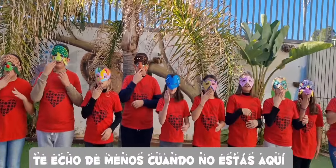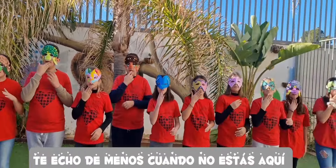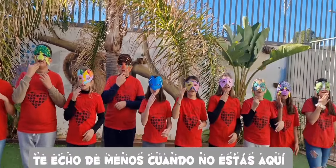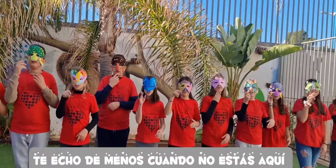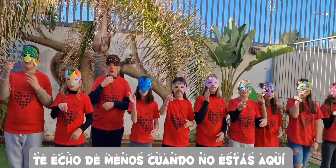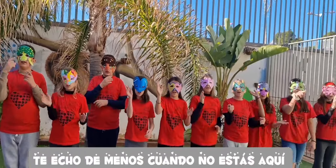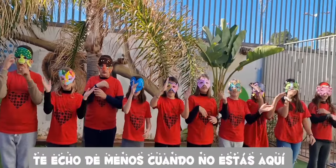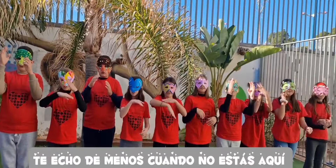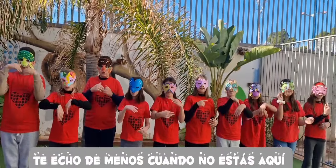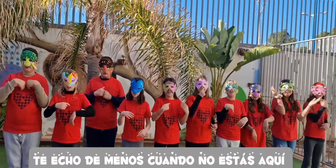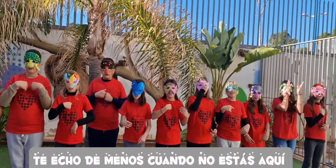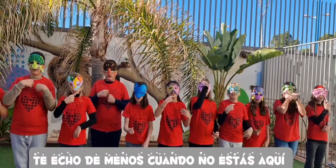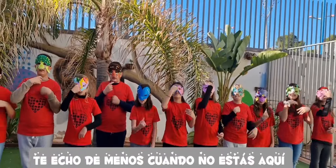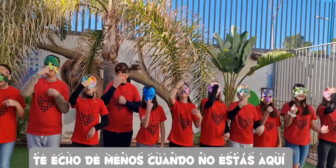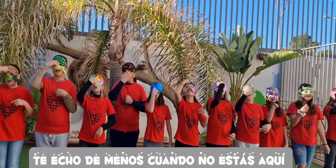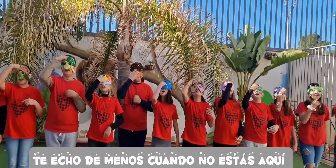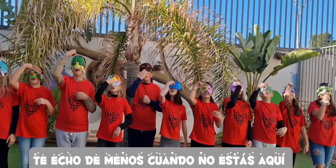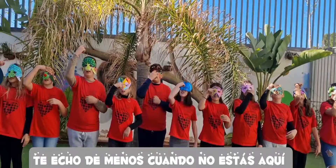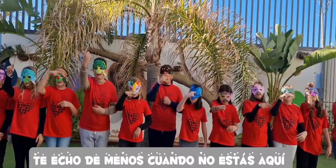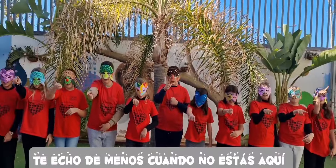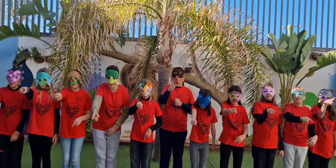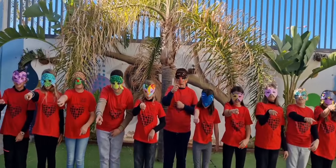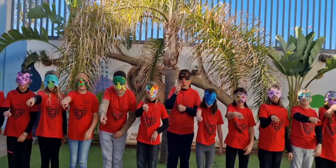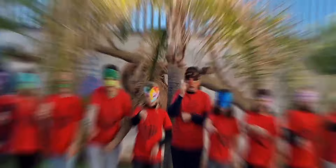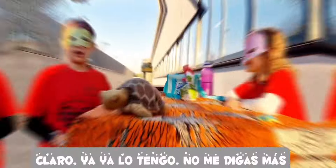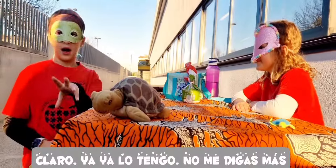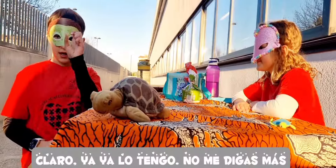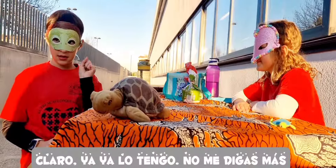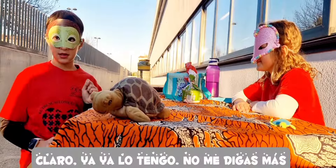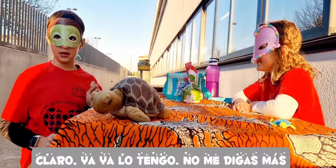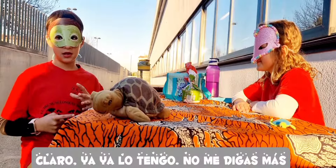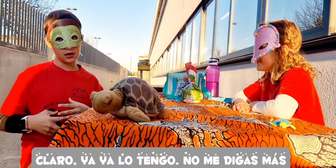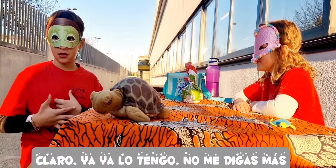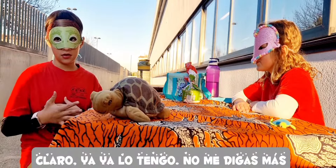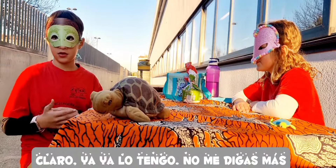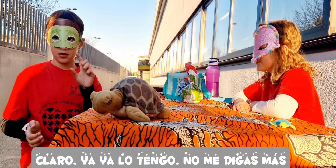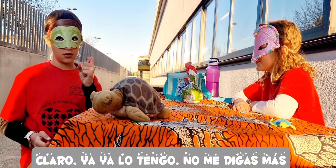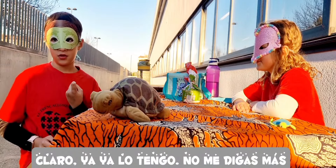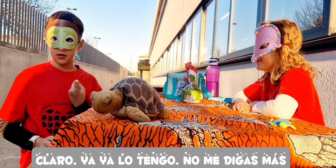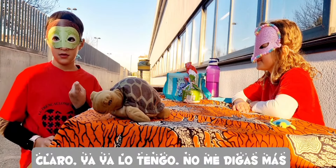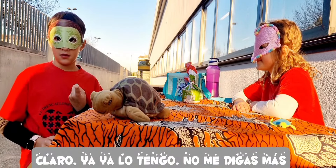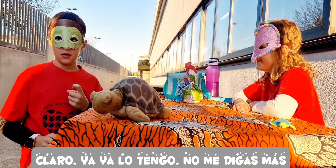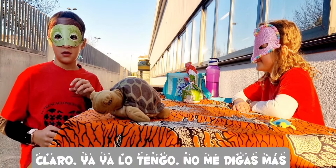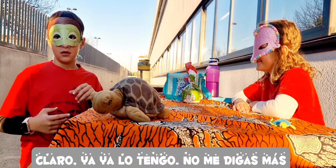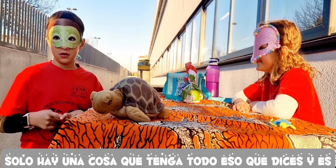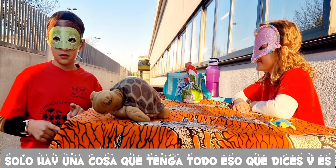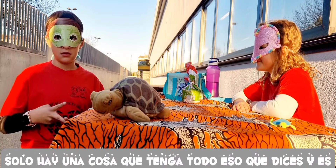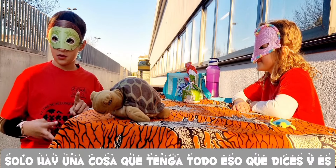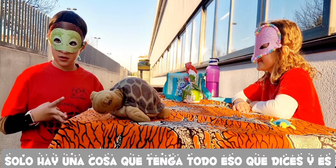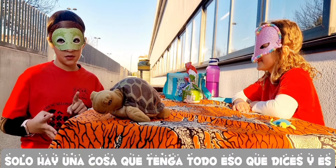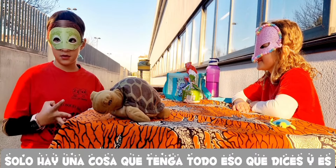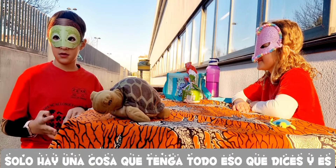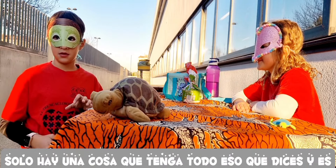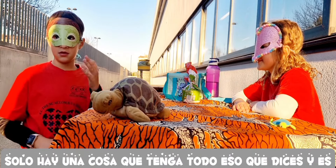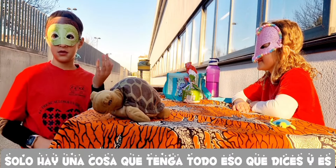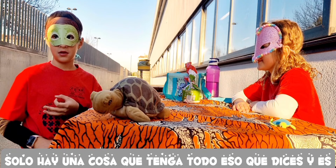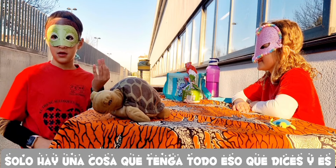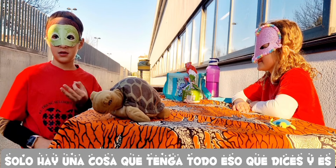de menos cuando no estás aquí. Claro, ya, ya lo tengo, no me digas nada. Solo hay una cosa que tenga todo eso que dices